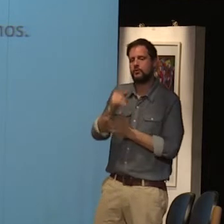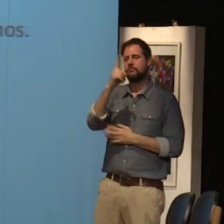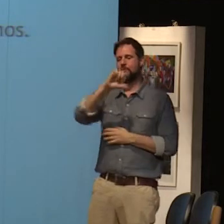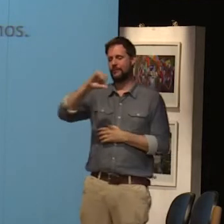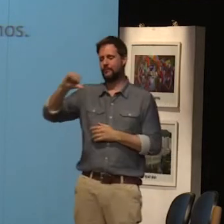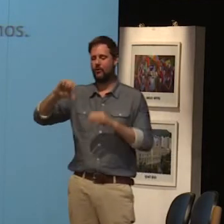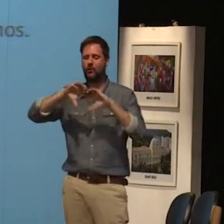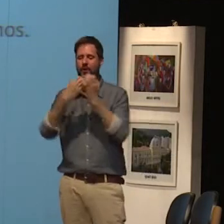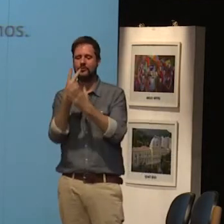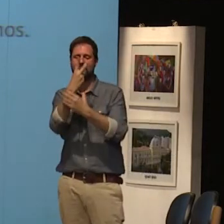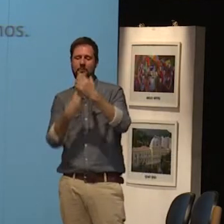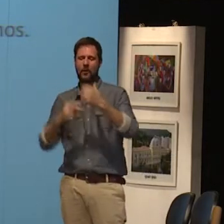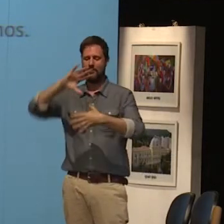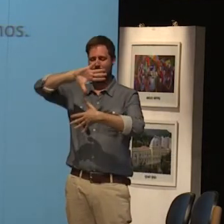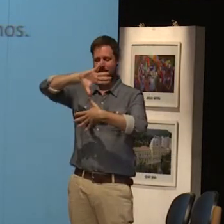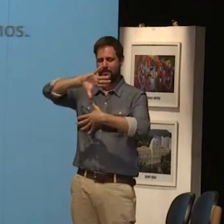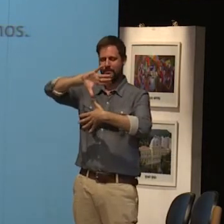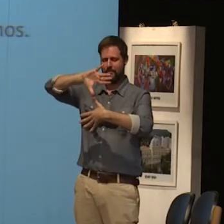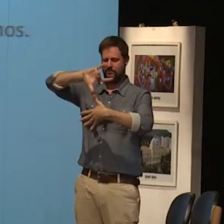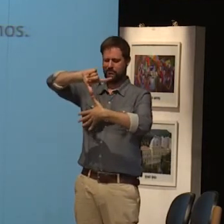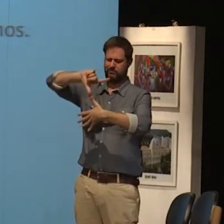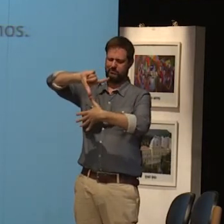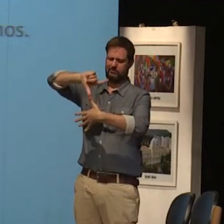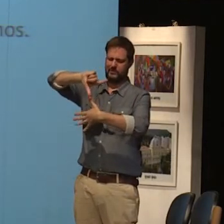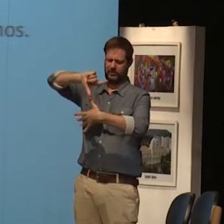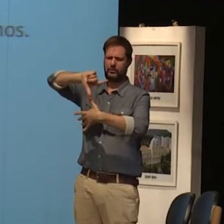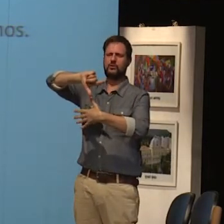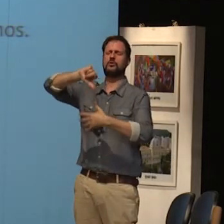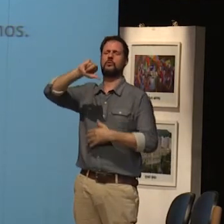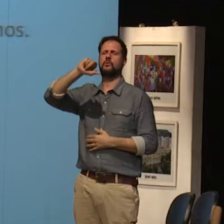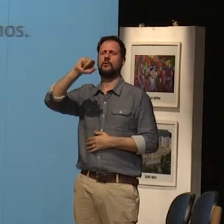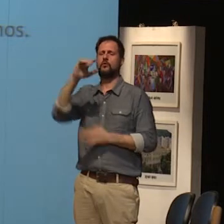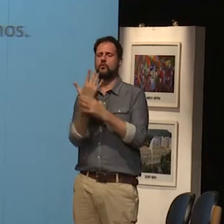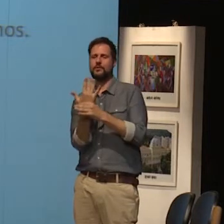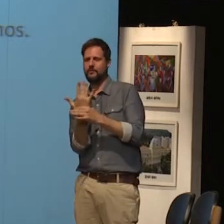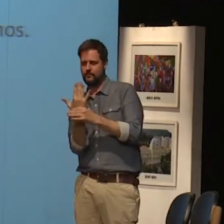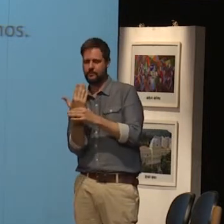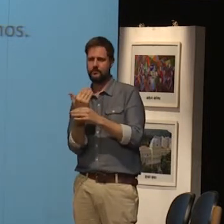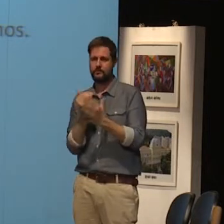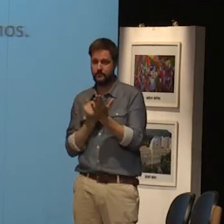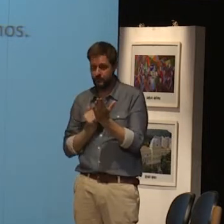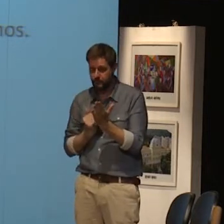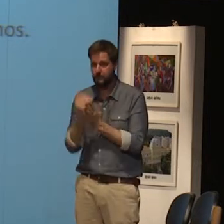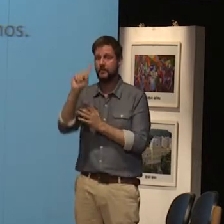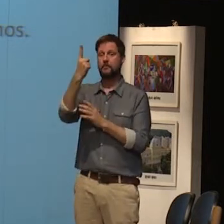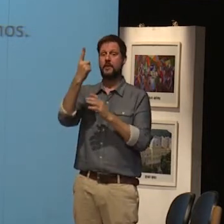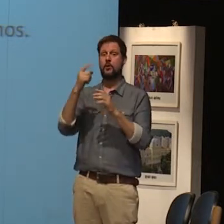importante pensar como que isso começou, né? Falando sobre a América, né, América Latina, e